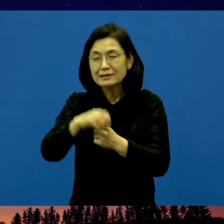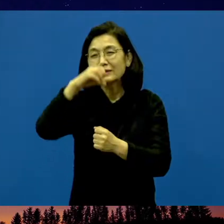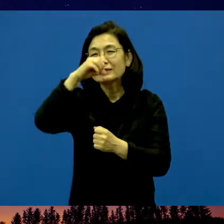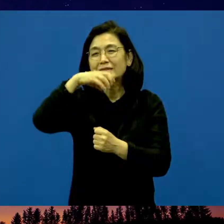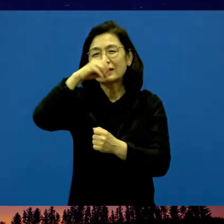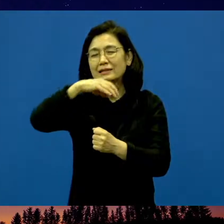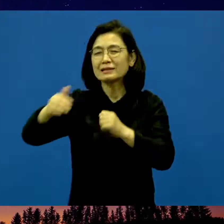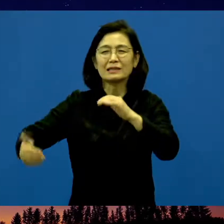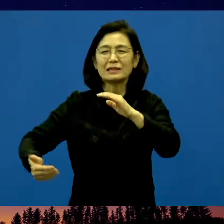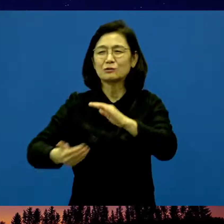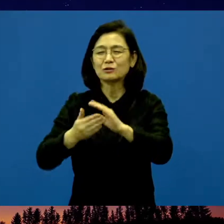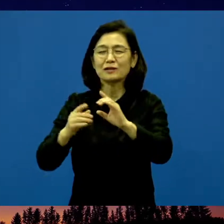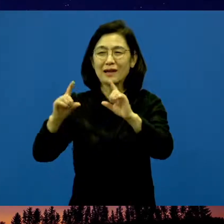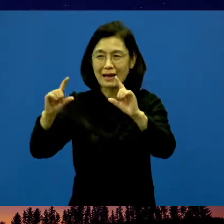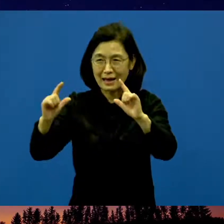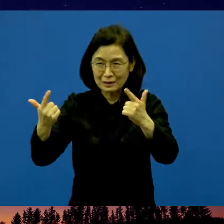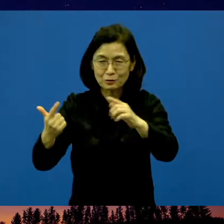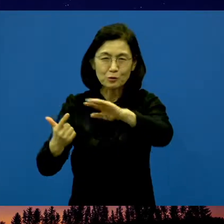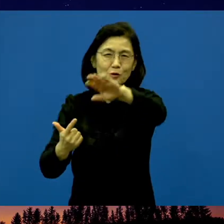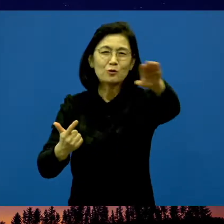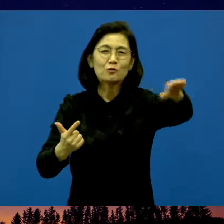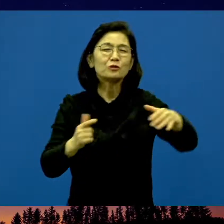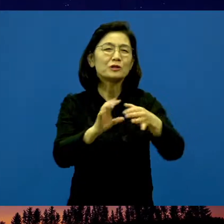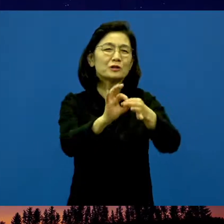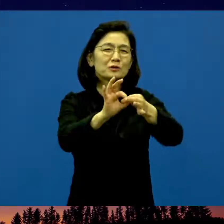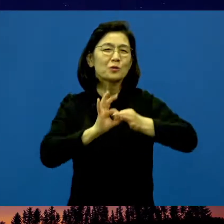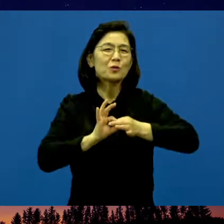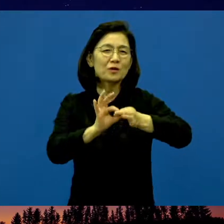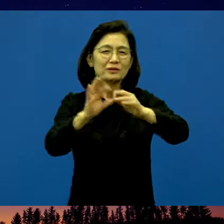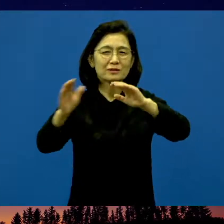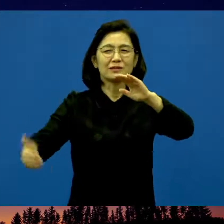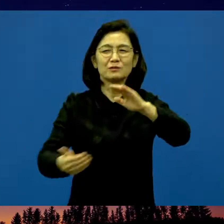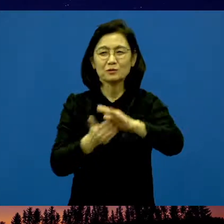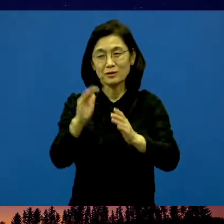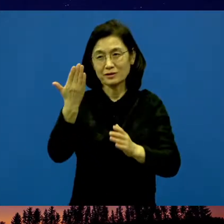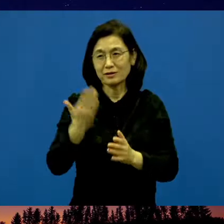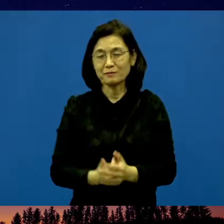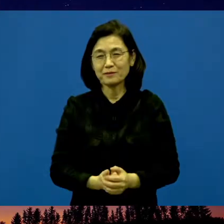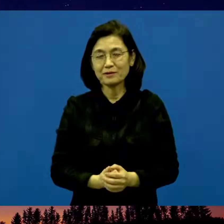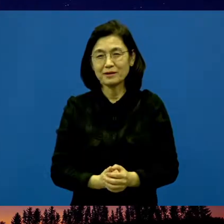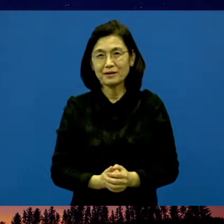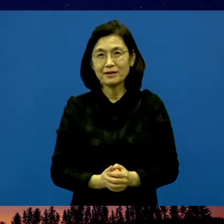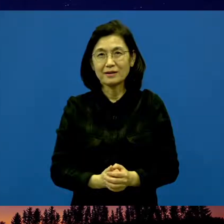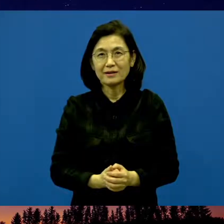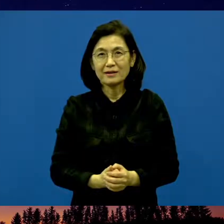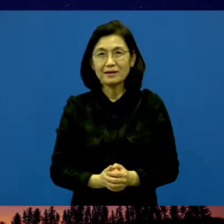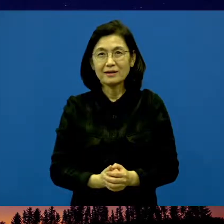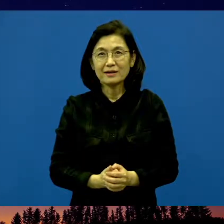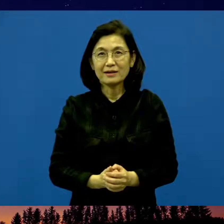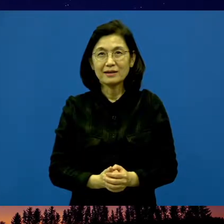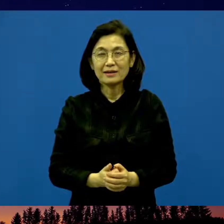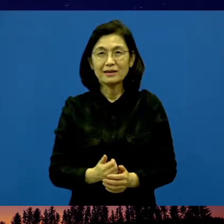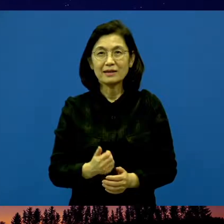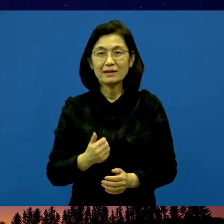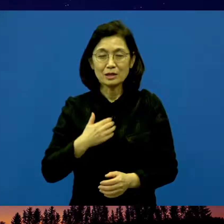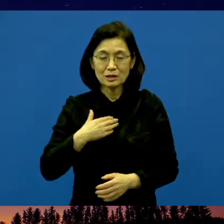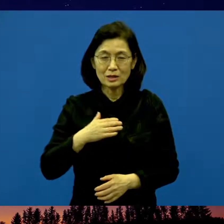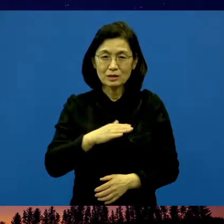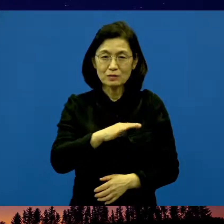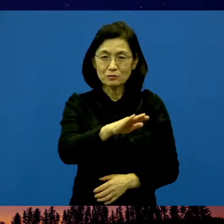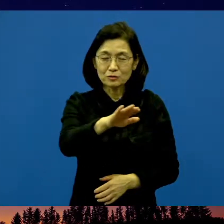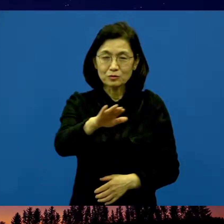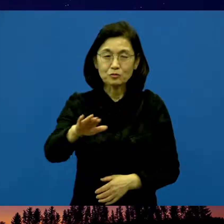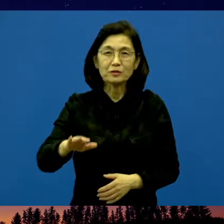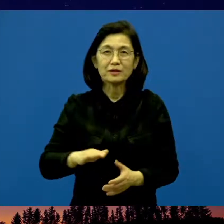게 아니라 성경을 보면 누구예요? 사람을 통해서 다 이루어 가시잖아요. 문제는 우리 안에 아직 하나님의 생각에 일치하지 않은 영역들,